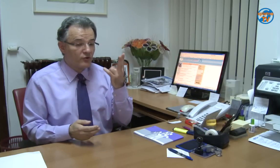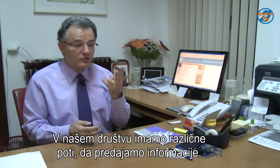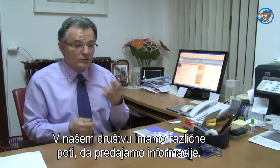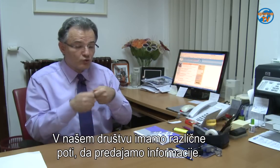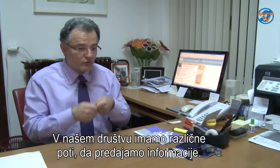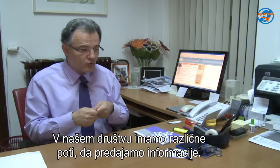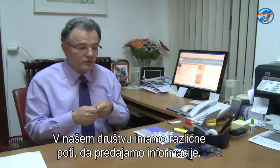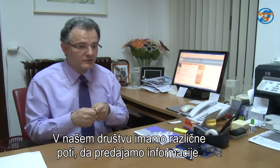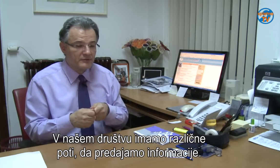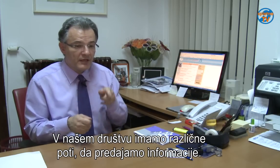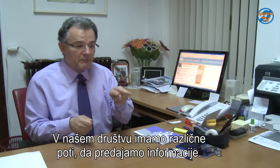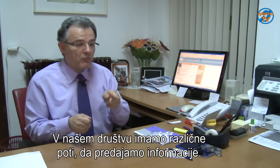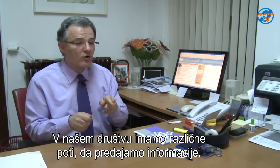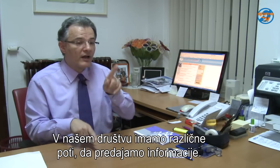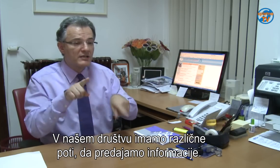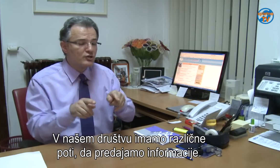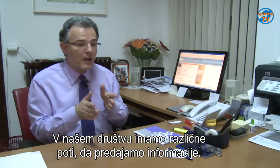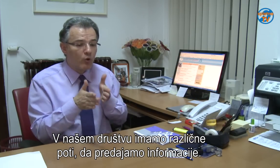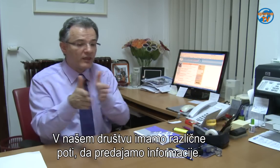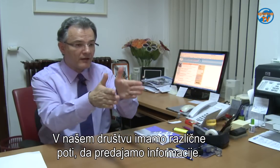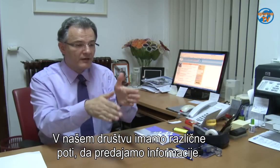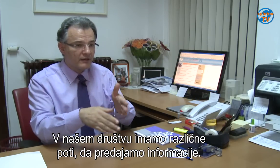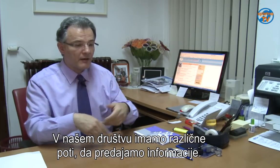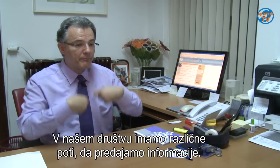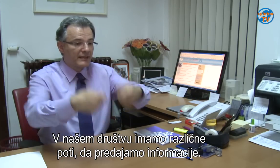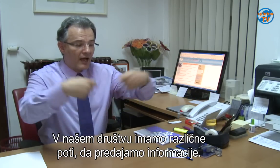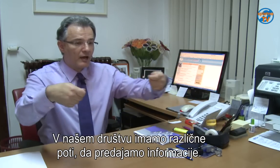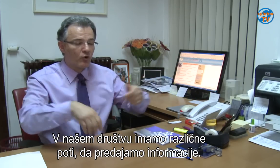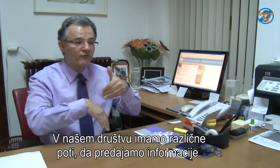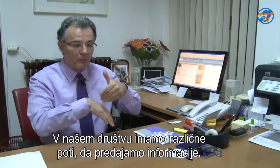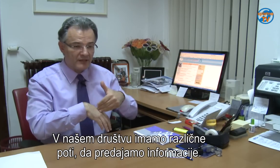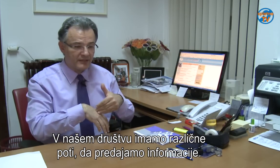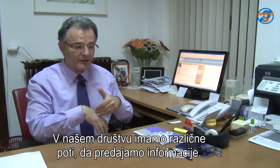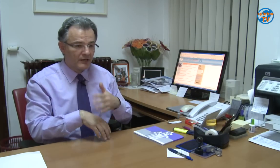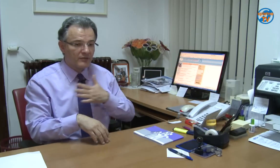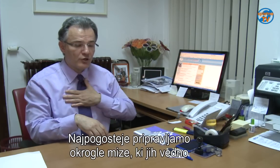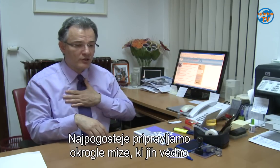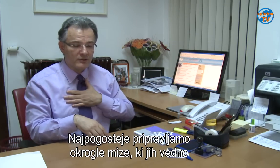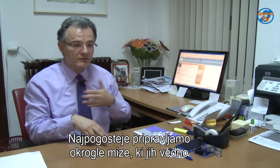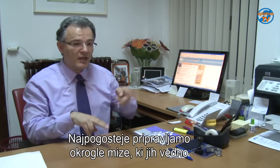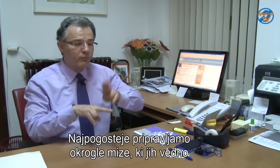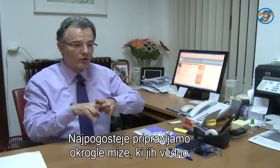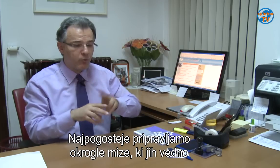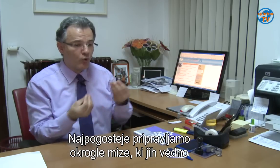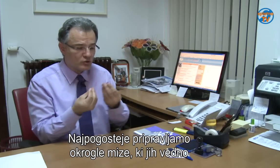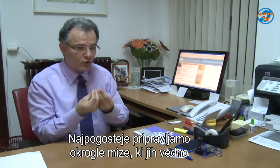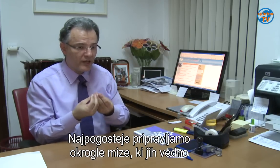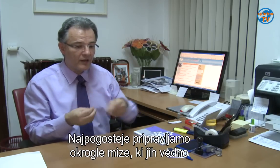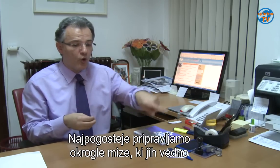V društvu imamo različne poti, da predajamo informacije. Naša najbolj pogosto je